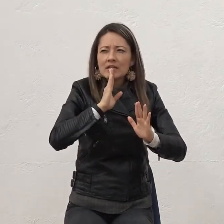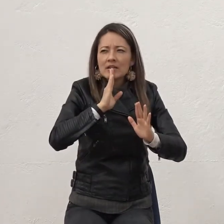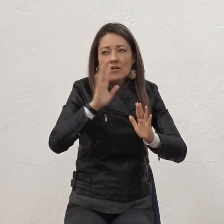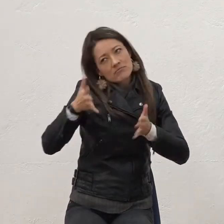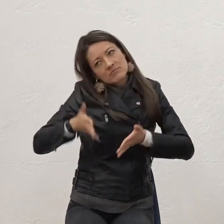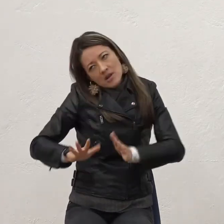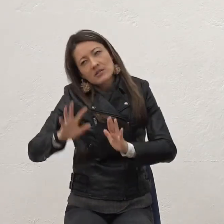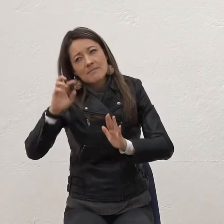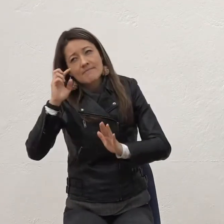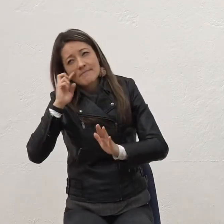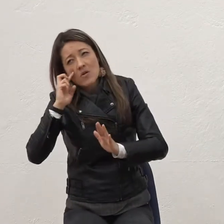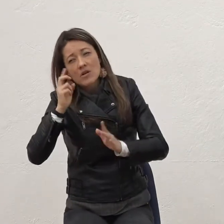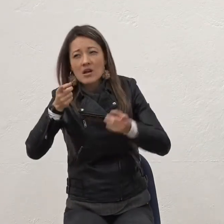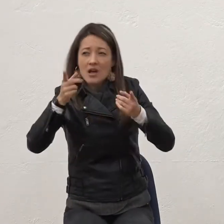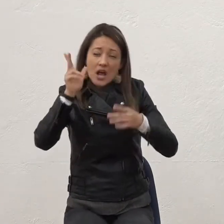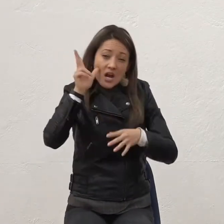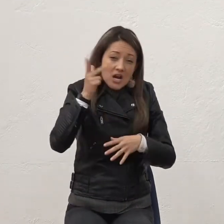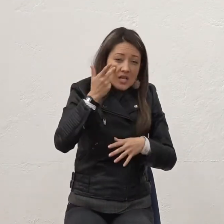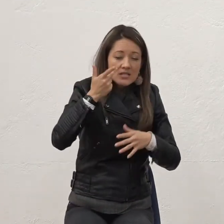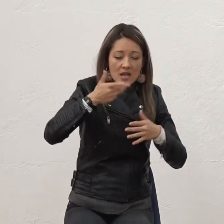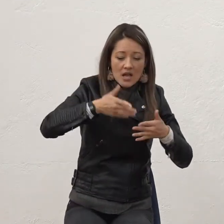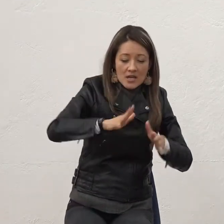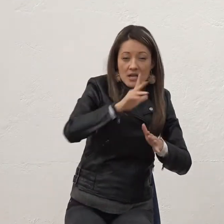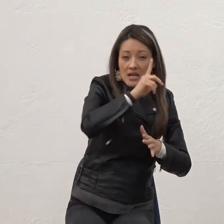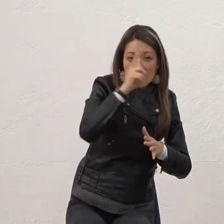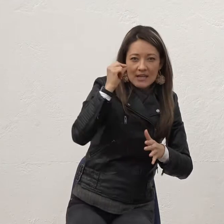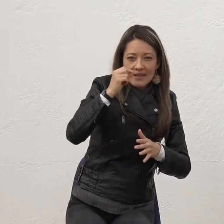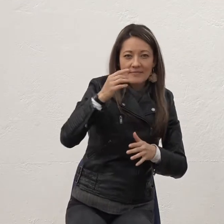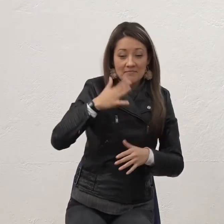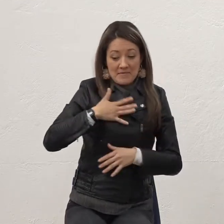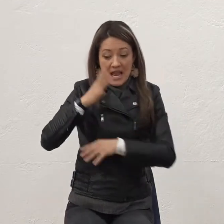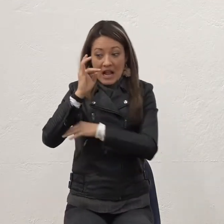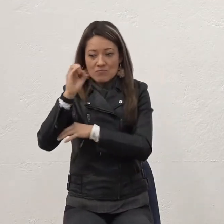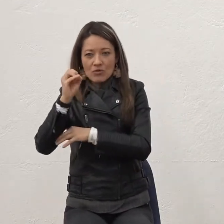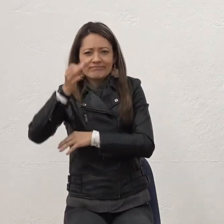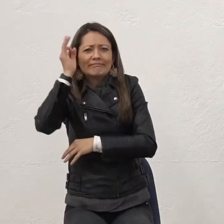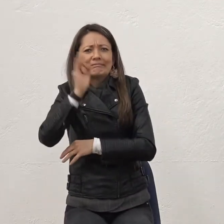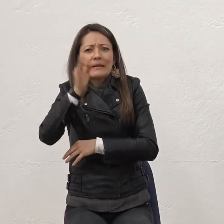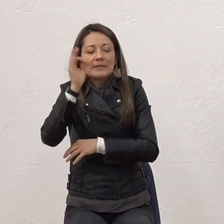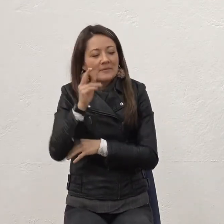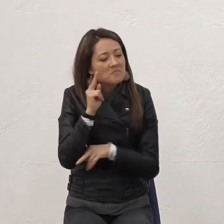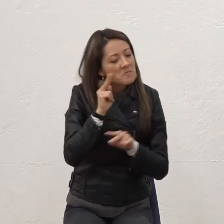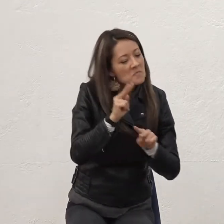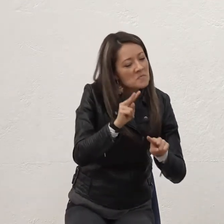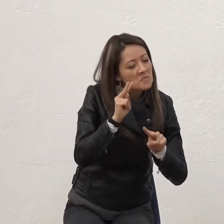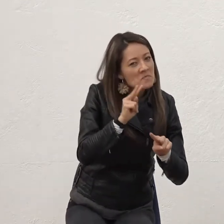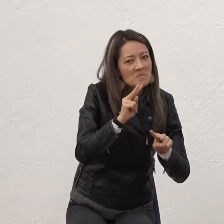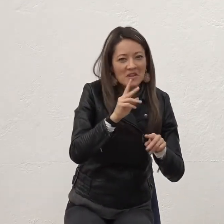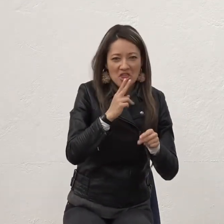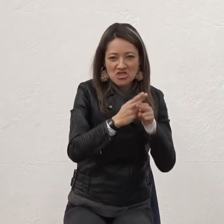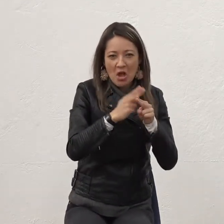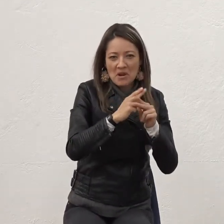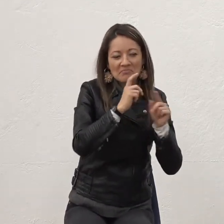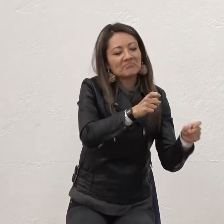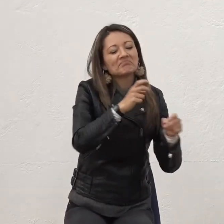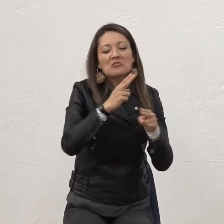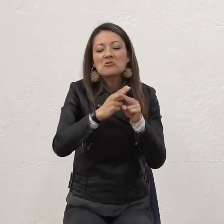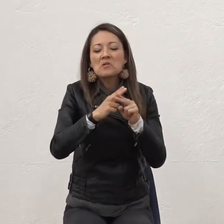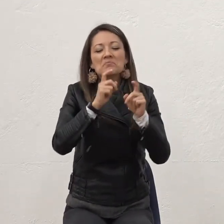nació Paola y Cristian y Linda Tato, siempre fue ahí como el autor de los